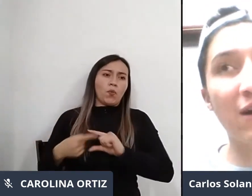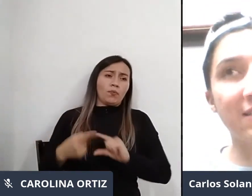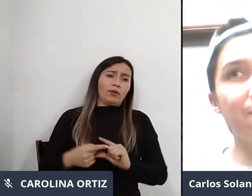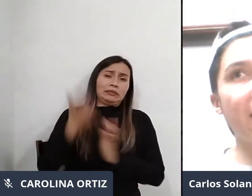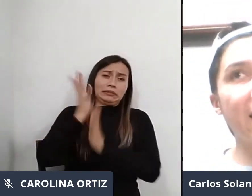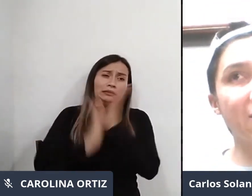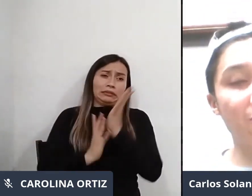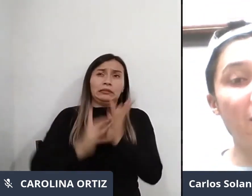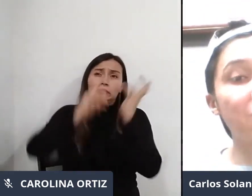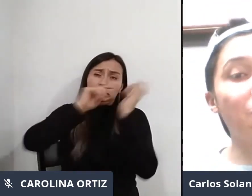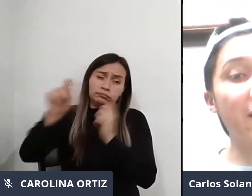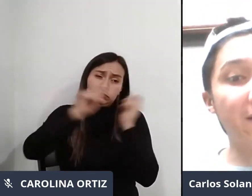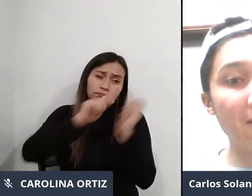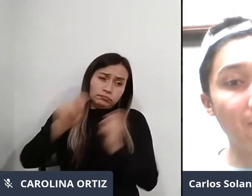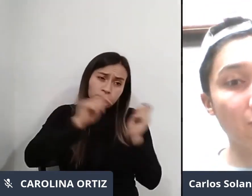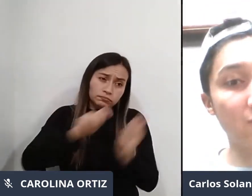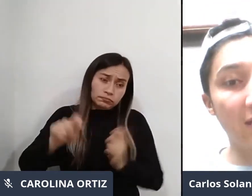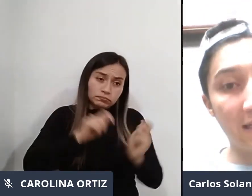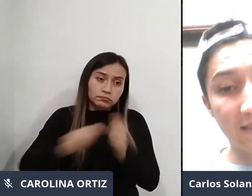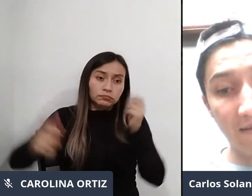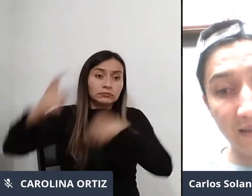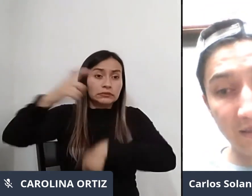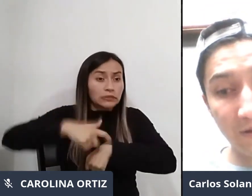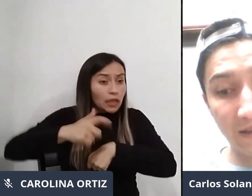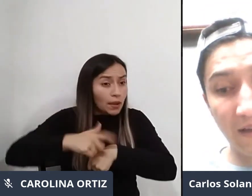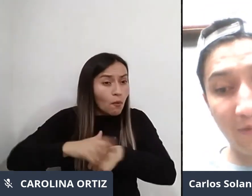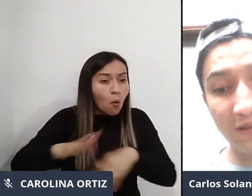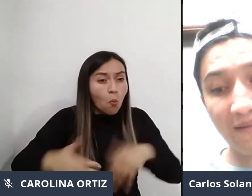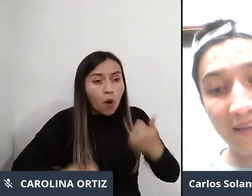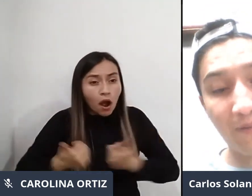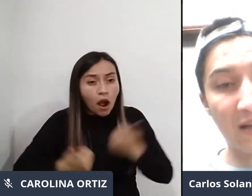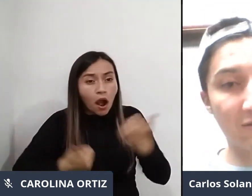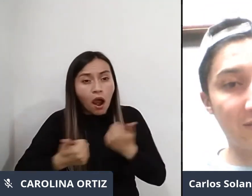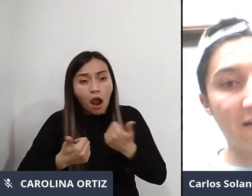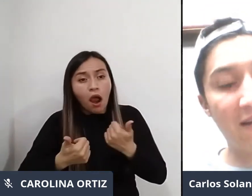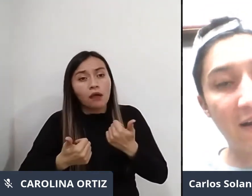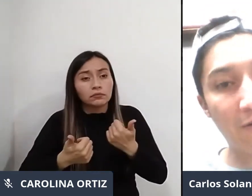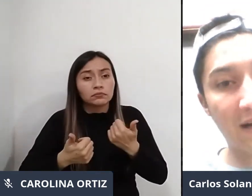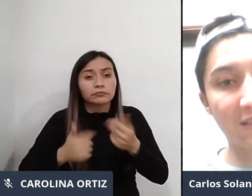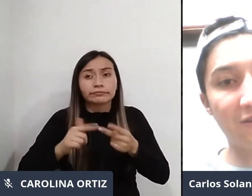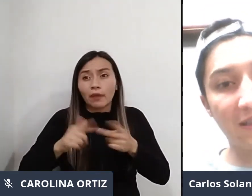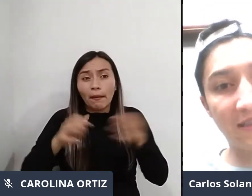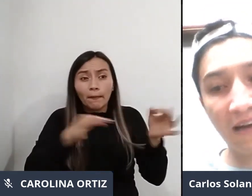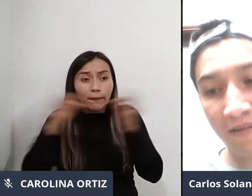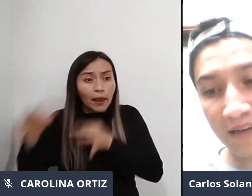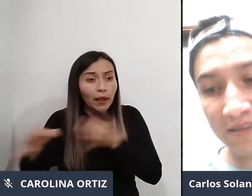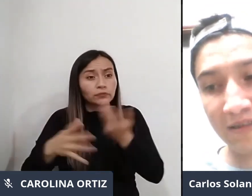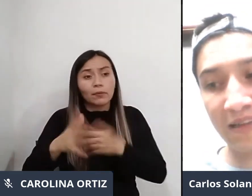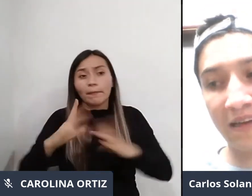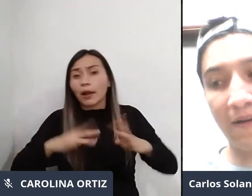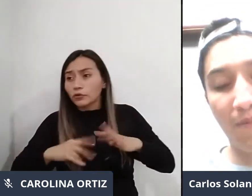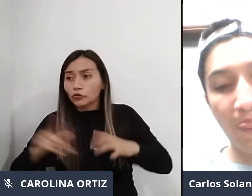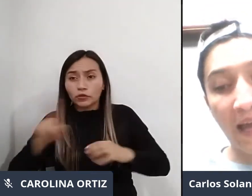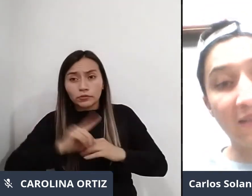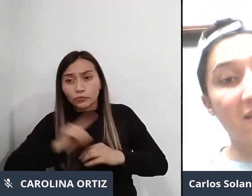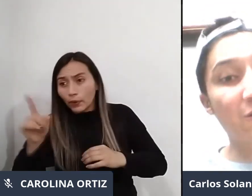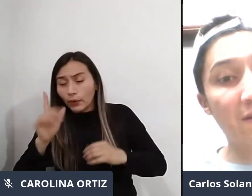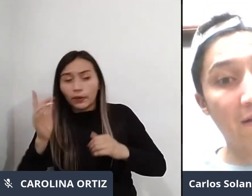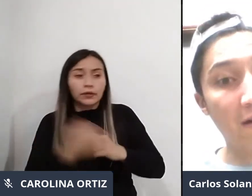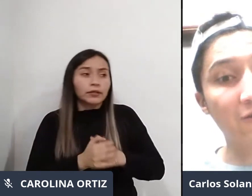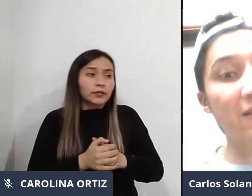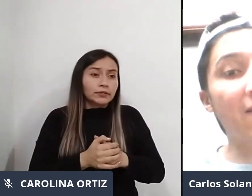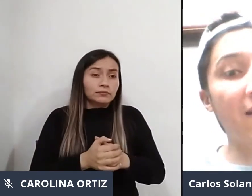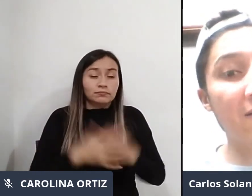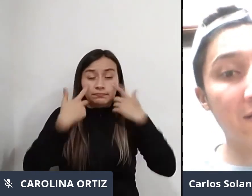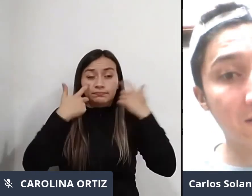notas? ¿Cómo hacen para eso? Sobre tiempos. Se hablan de sobretiempo, se hablan de plazos, se habla de no vacaciones, se habla de exceso